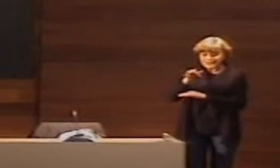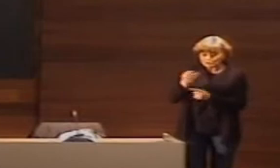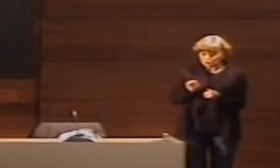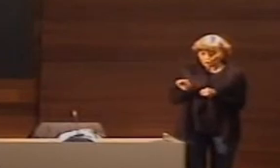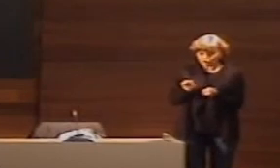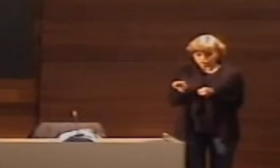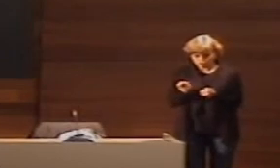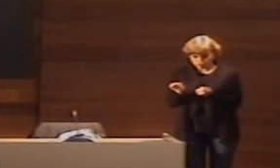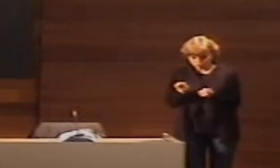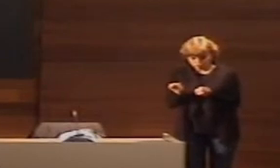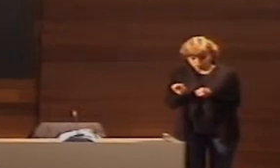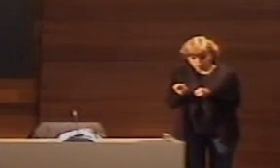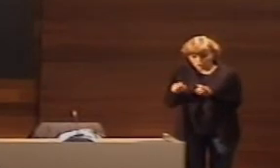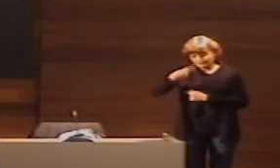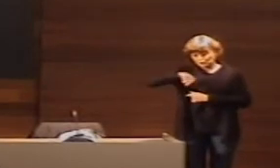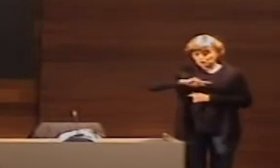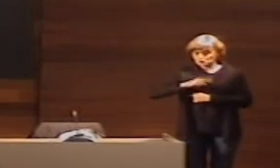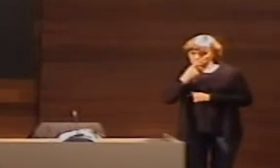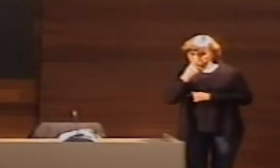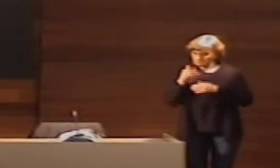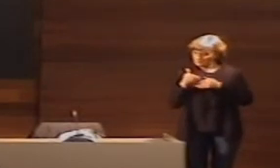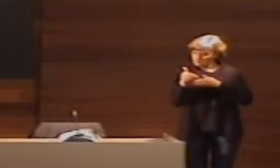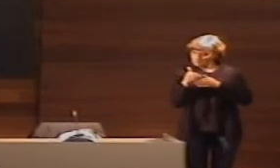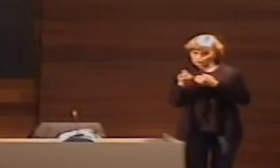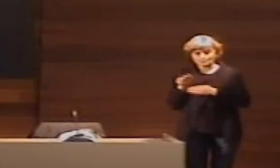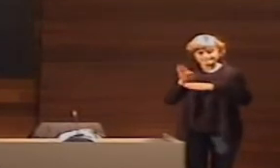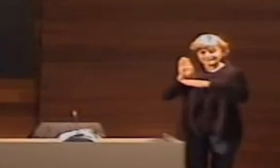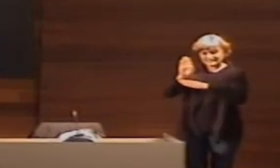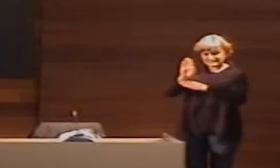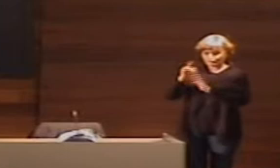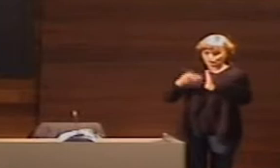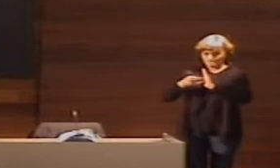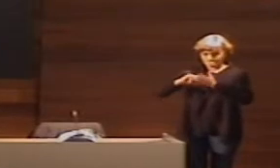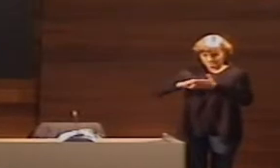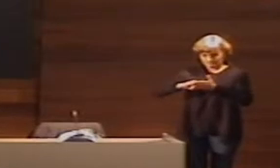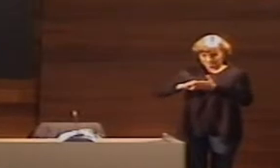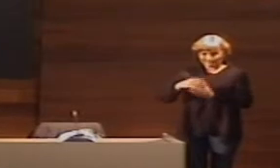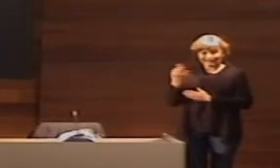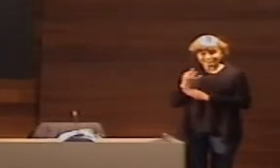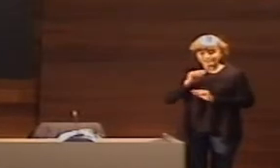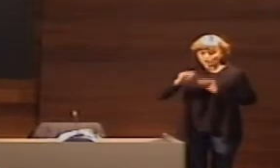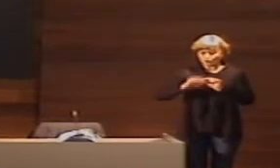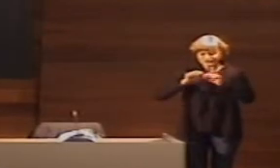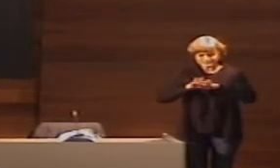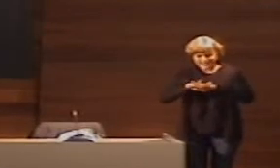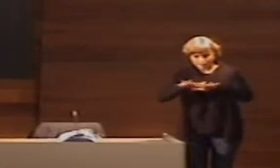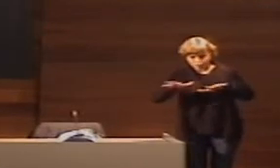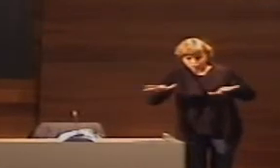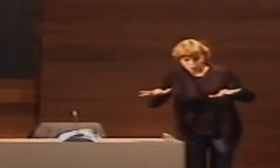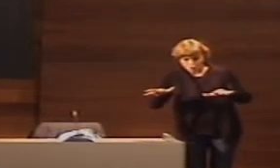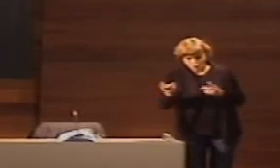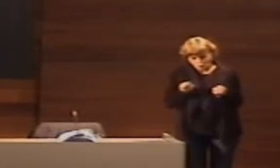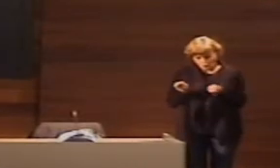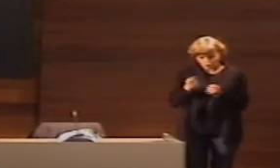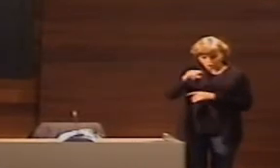pues pensamos, en fechas próximas lo presentaremos, pensamos darle una vuelta pues un poquito a todo el tema de la contenerización, que como sabéis es el sistema